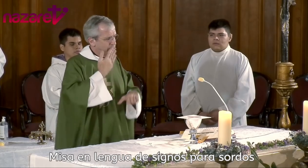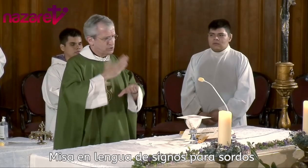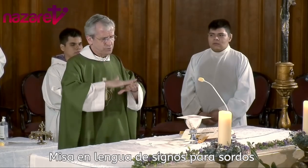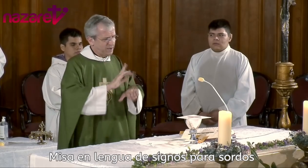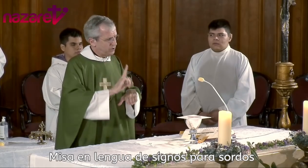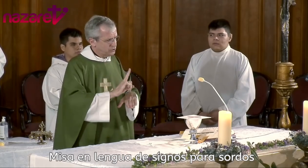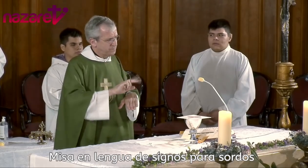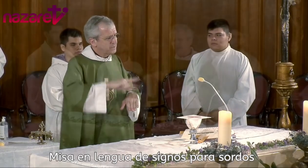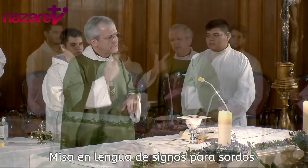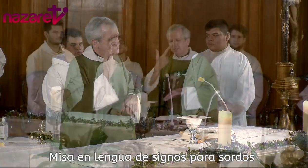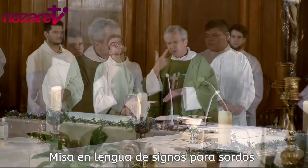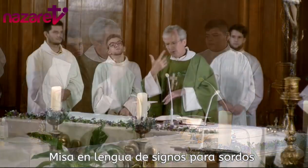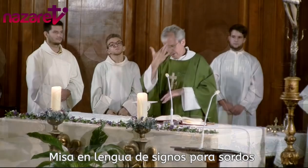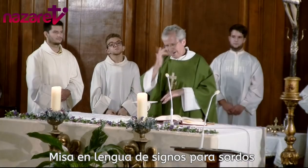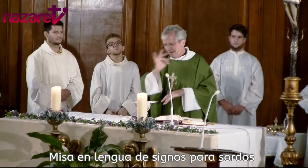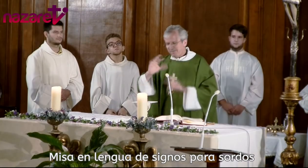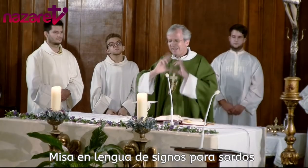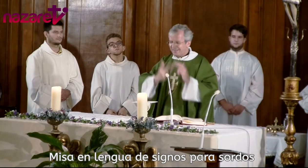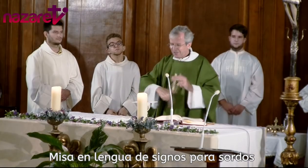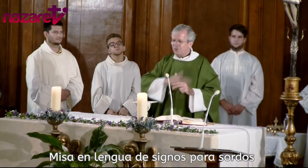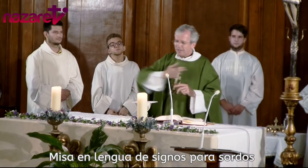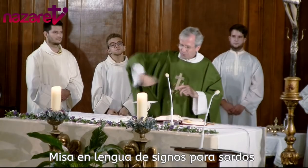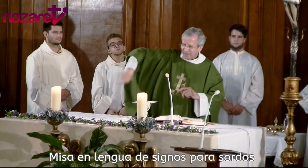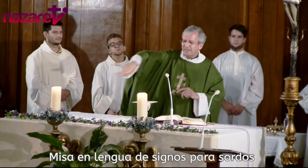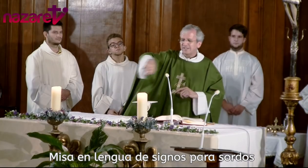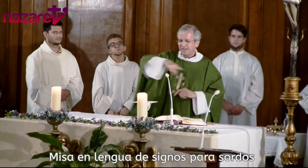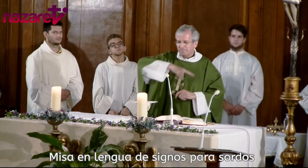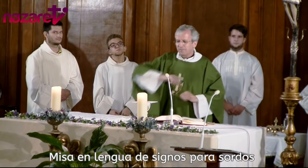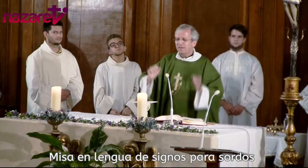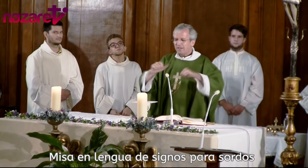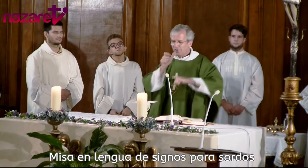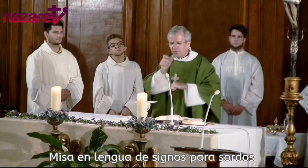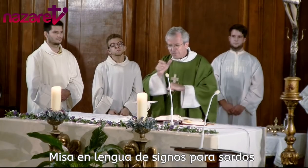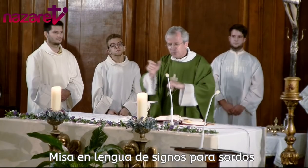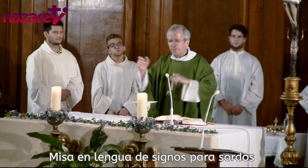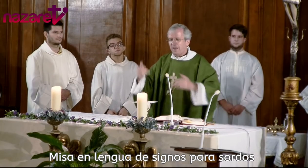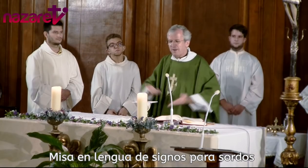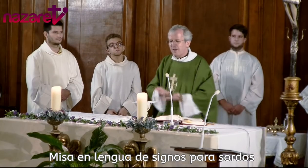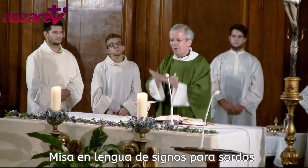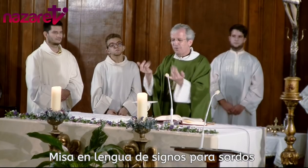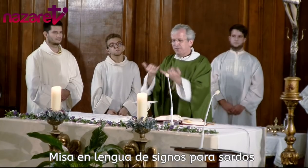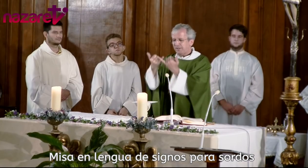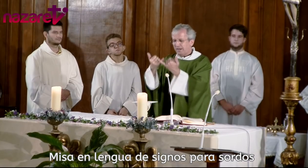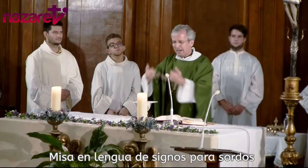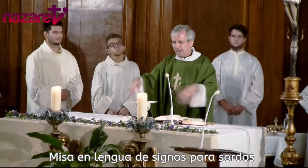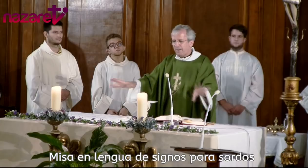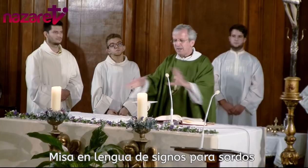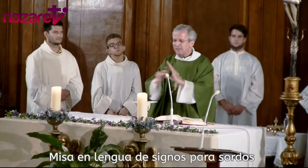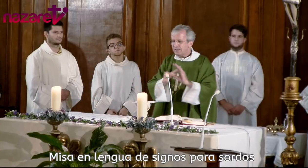nuestros pecados, sino la fe de toda tu Iglesia, y conforme a tu palabra, concédele la paz y